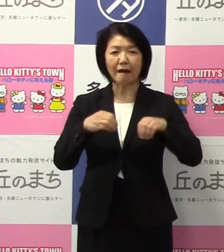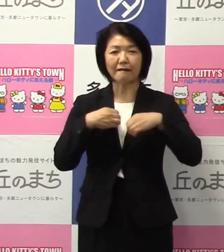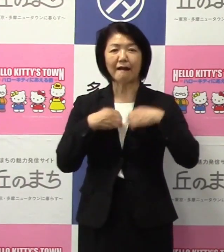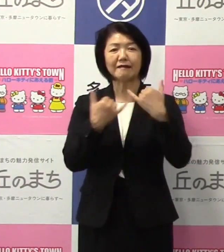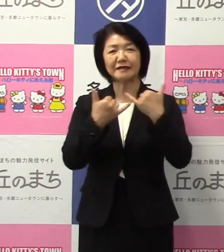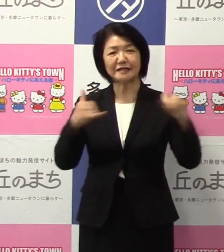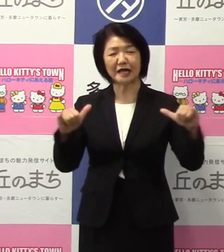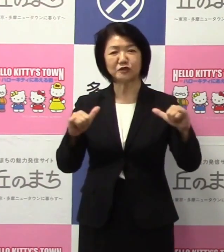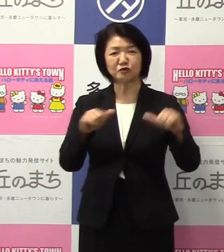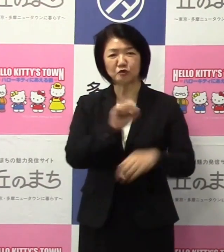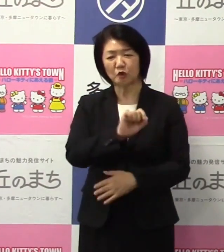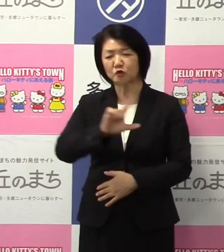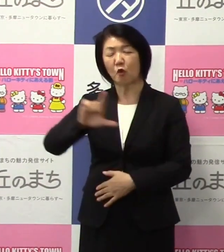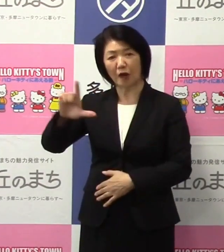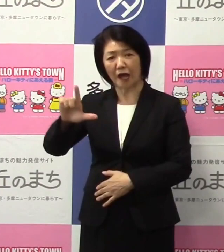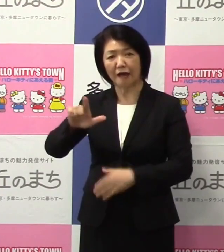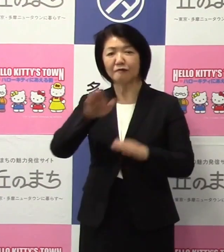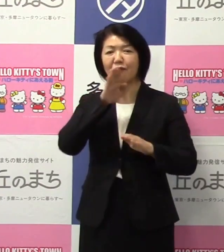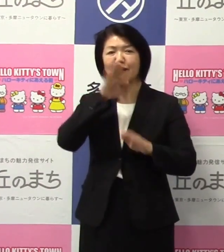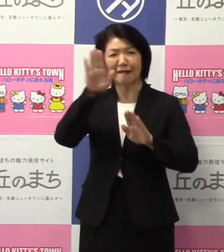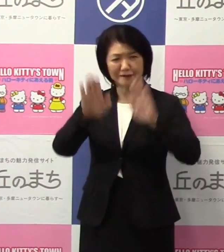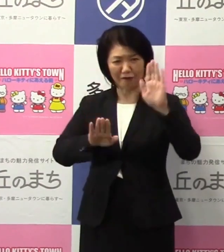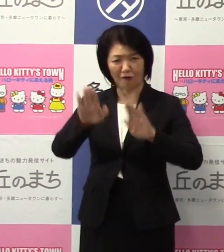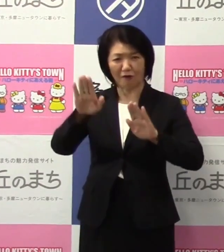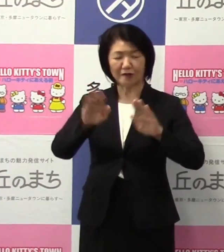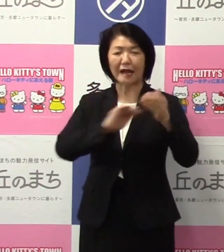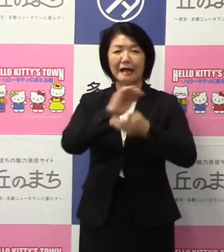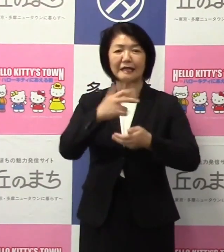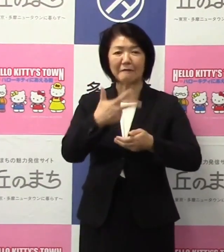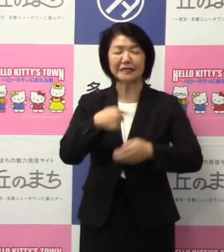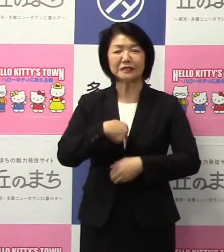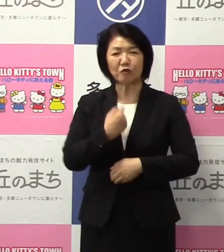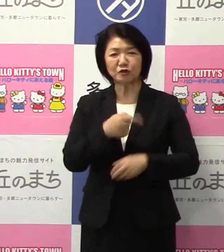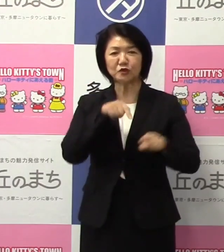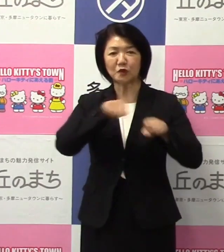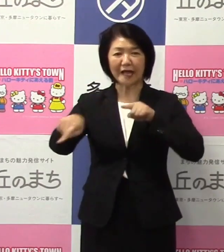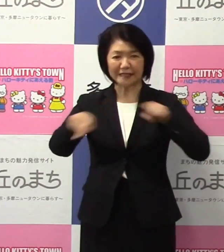と多摩市の対策を中心にお話しします。